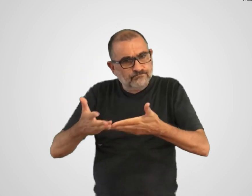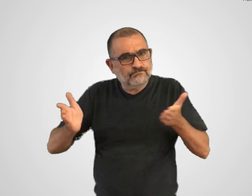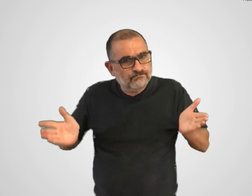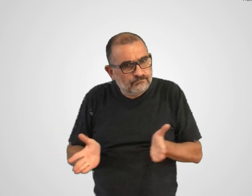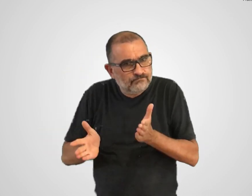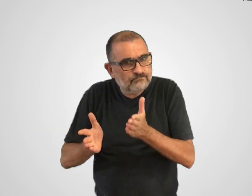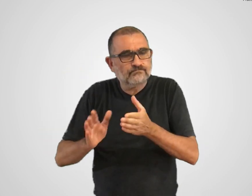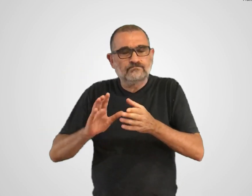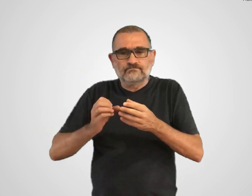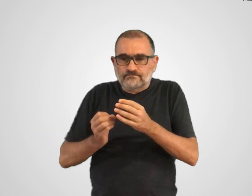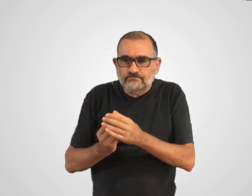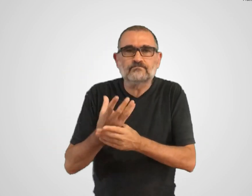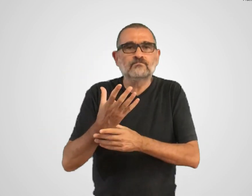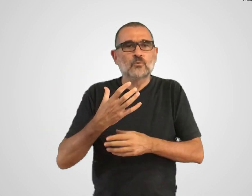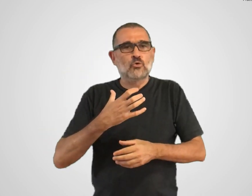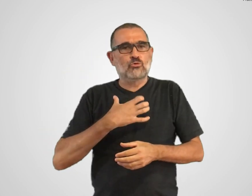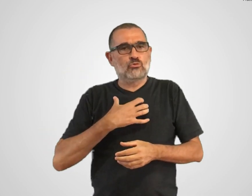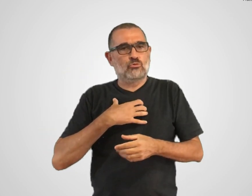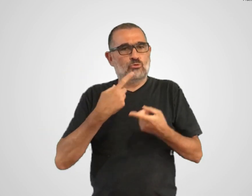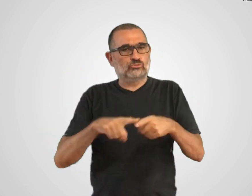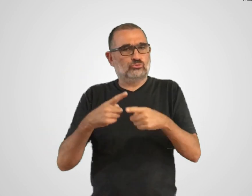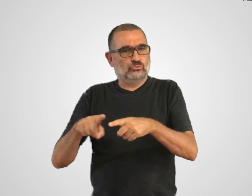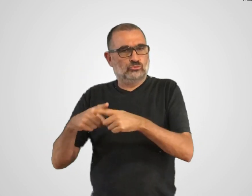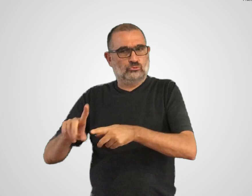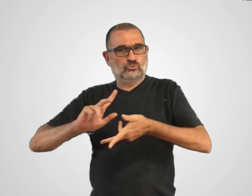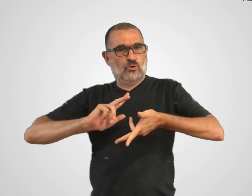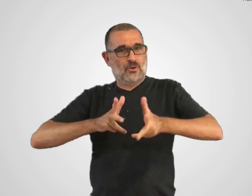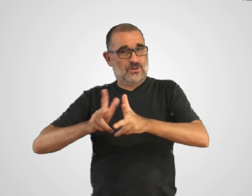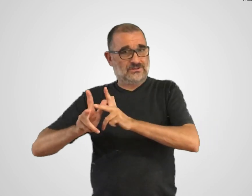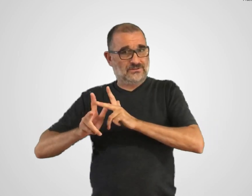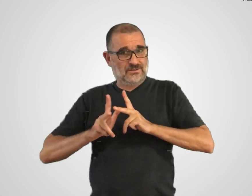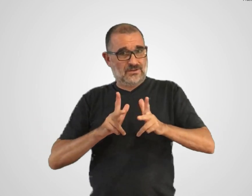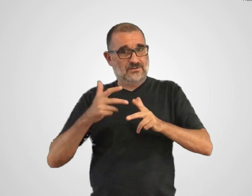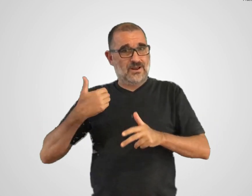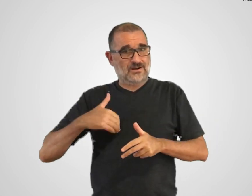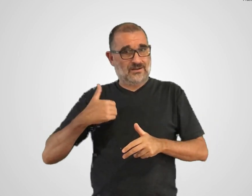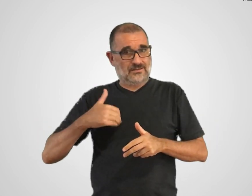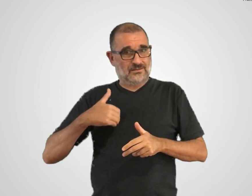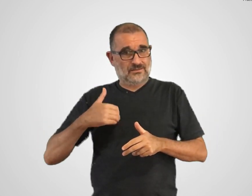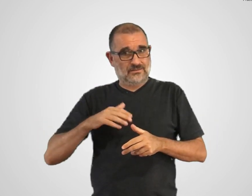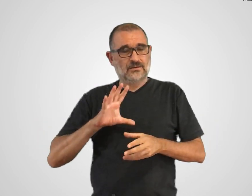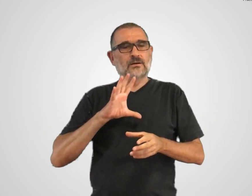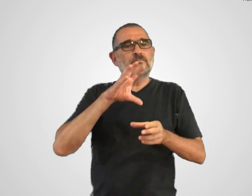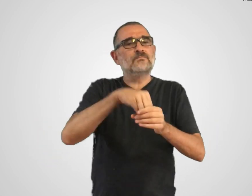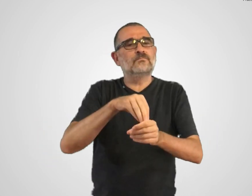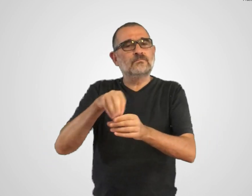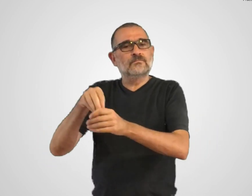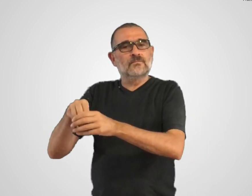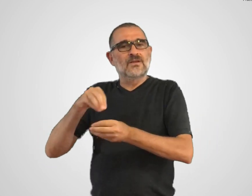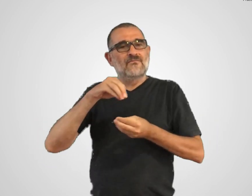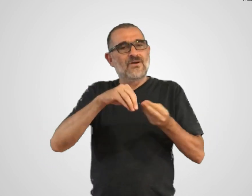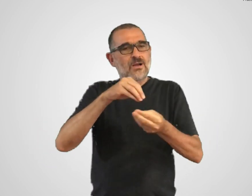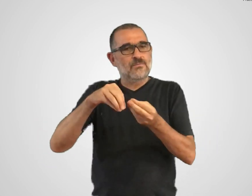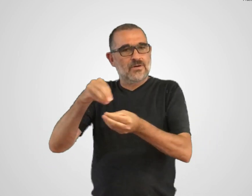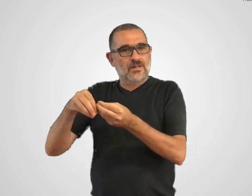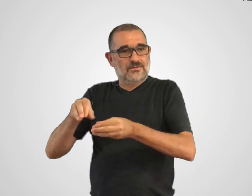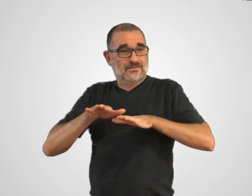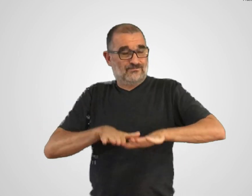Además, se llevaron adelante cursos de lengua de señas argentina con familias